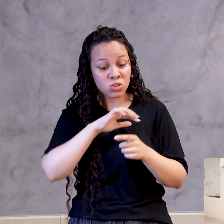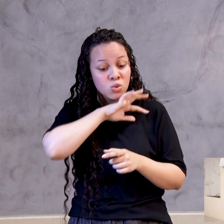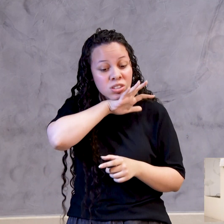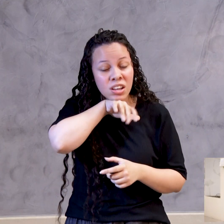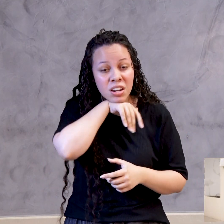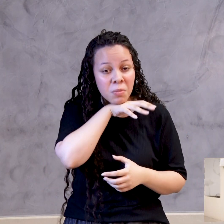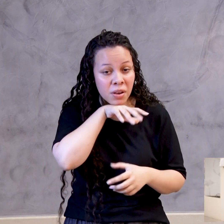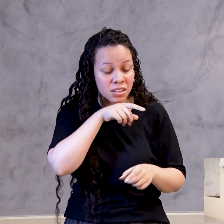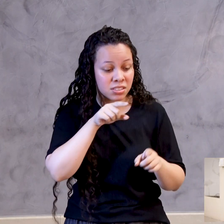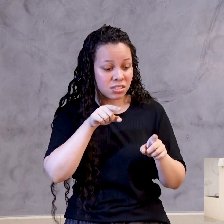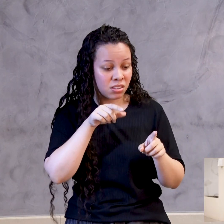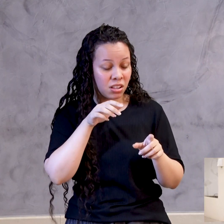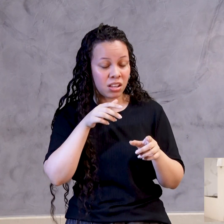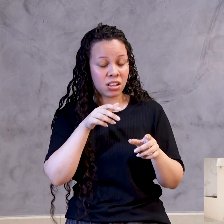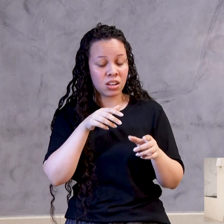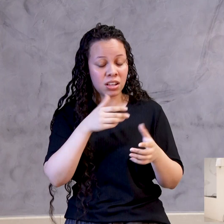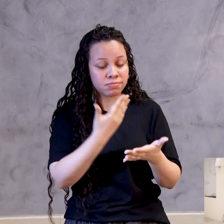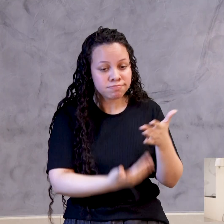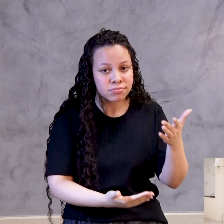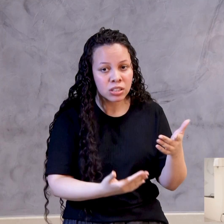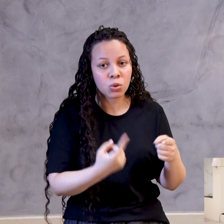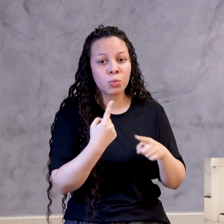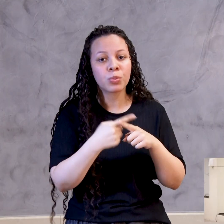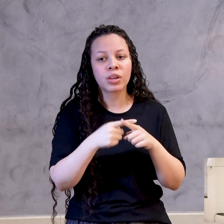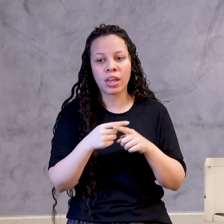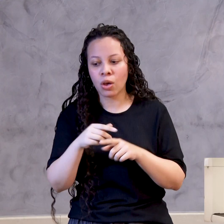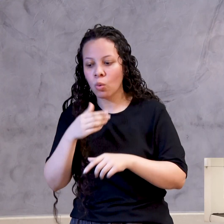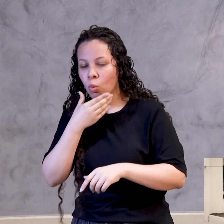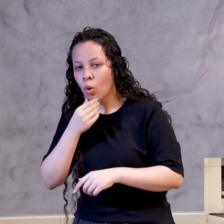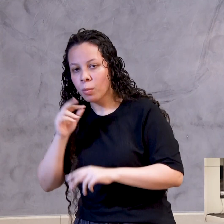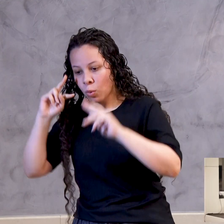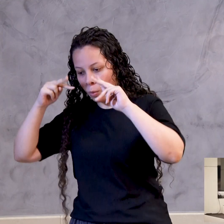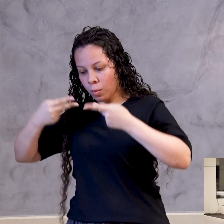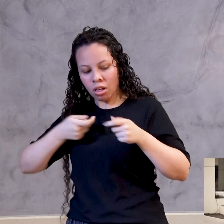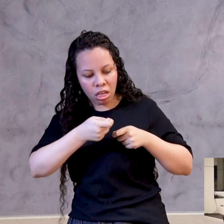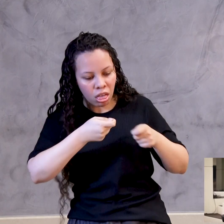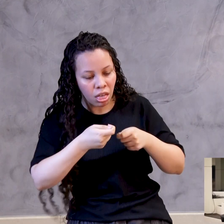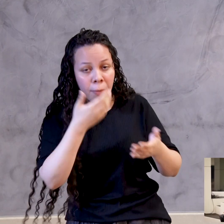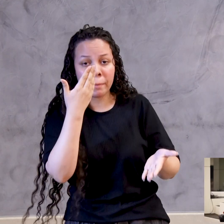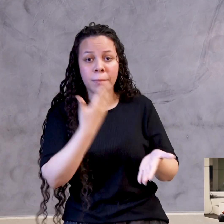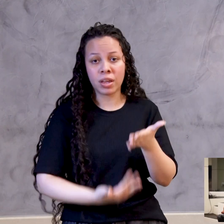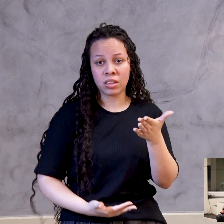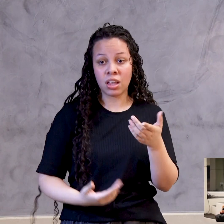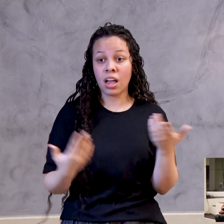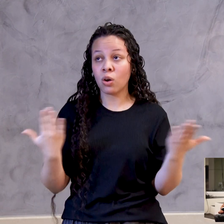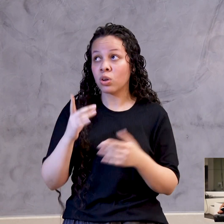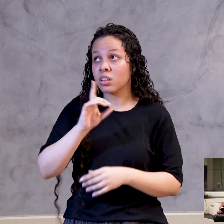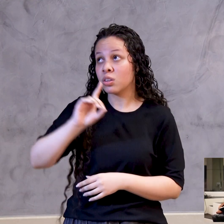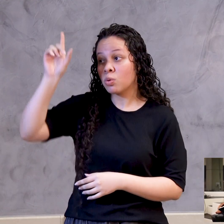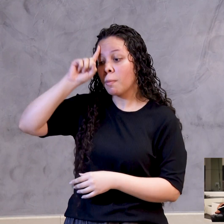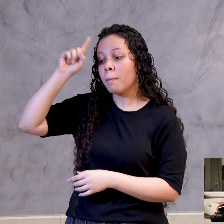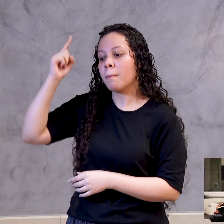a sujeitou, que era o homem. Agora, Deus está mandando esse homem ser marido de uma mulher,